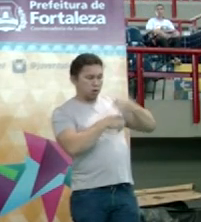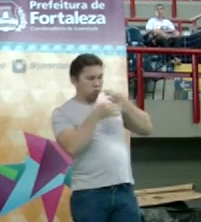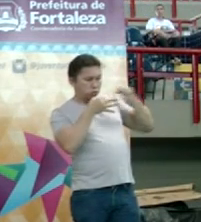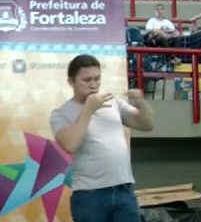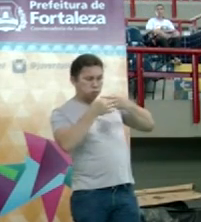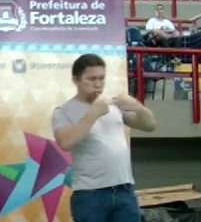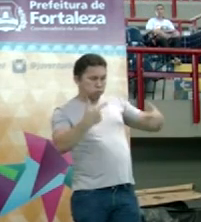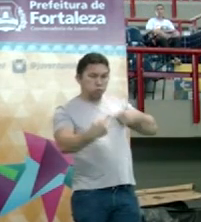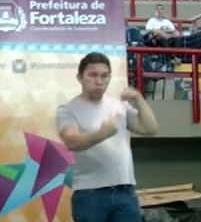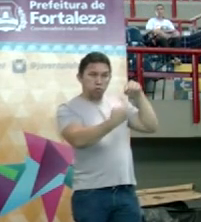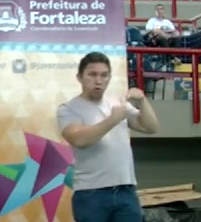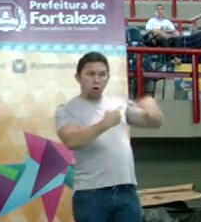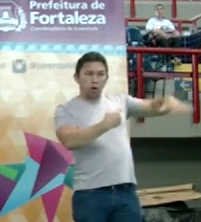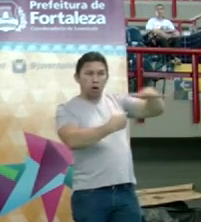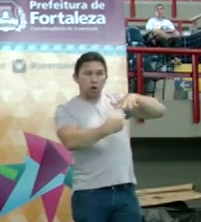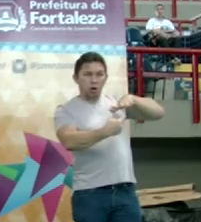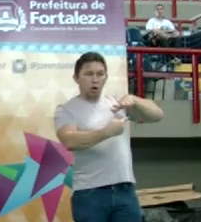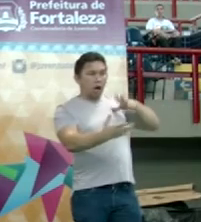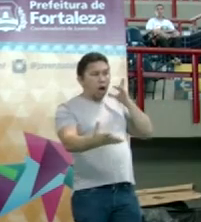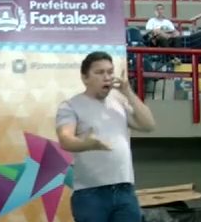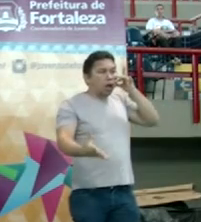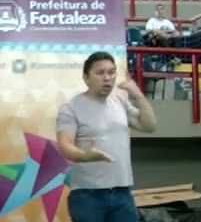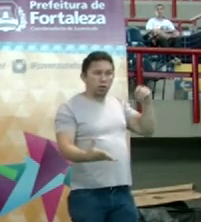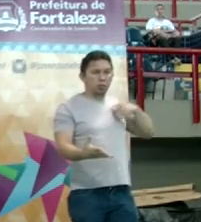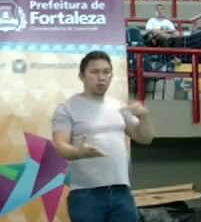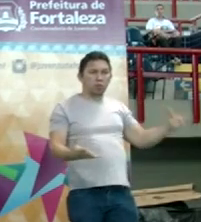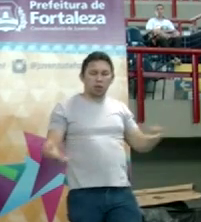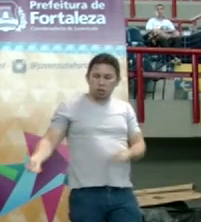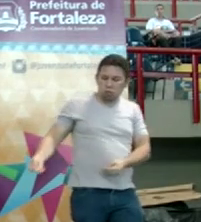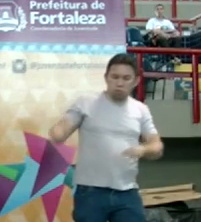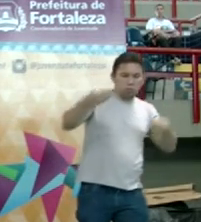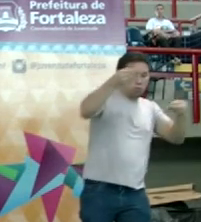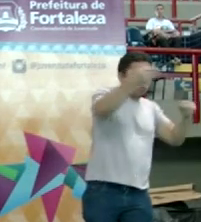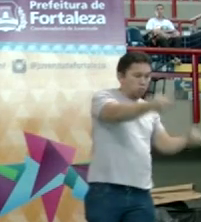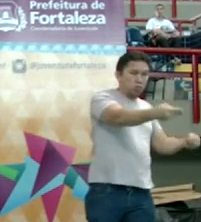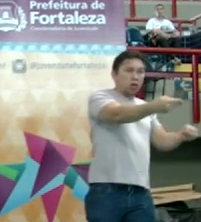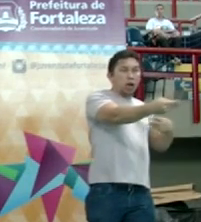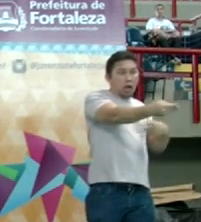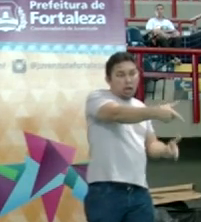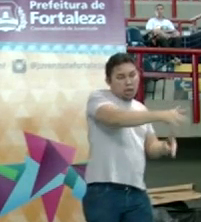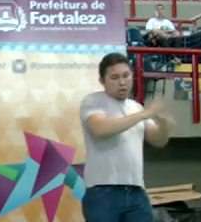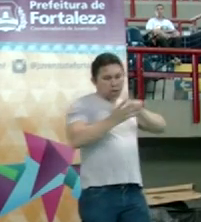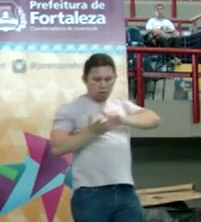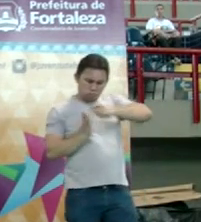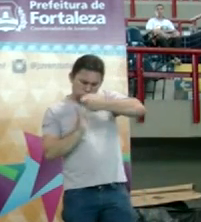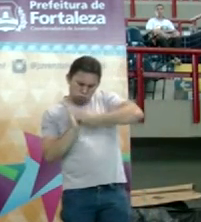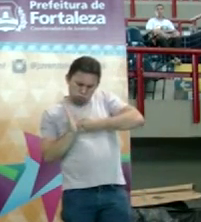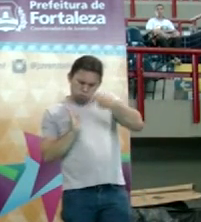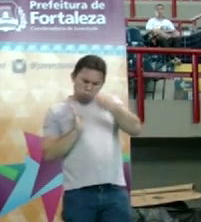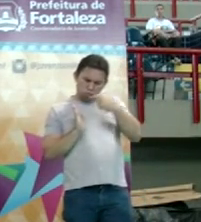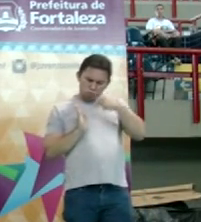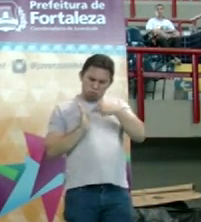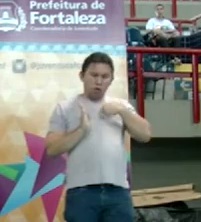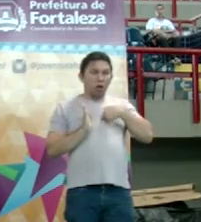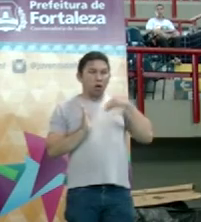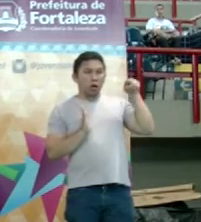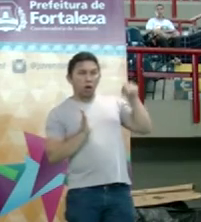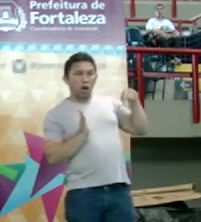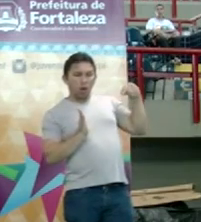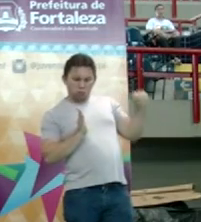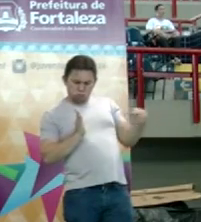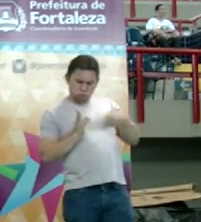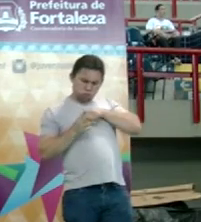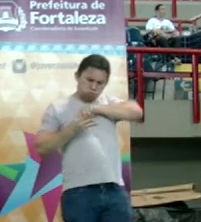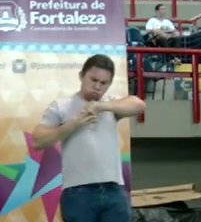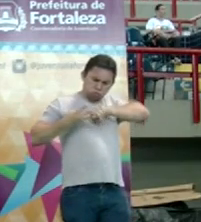sem estar numa situação presencial. Aí quando eu vou escrever, eu tenho que partir do princípio